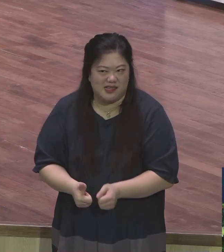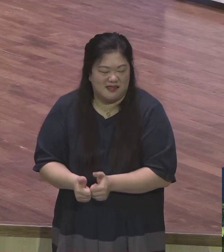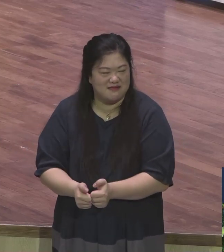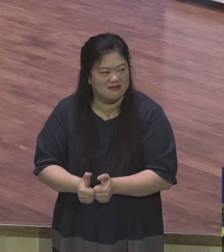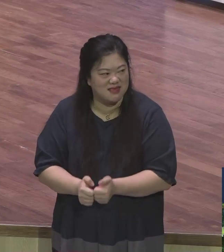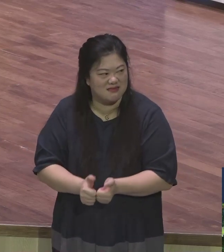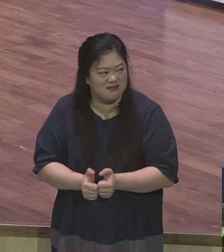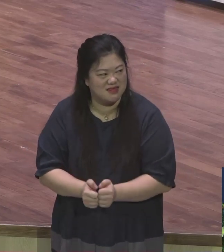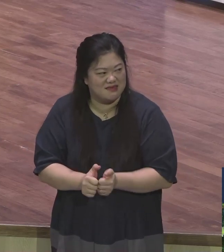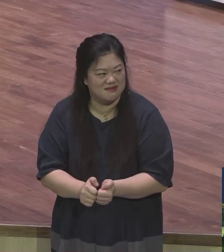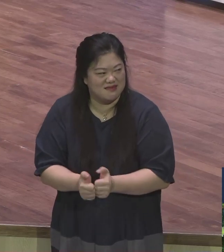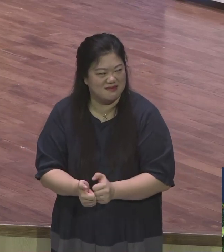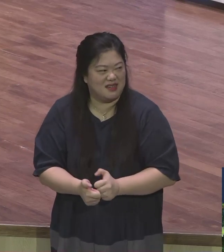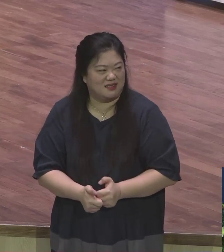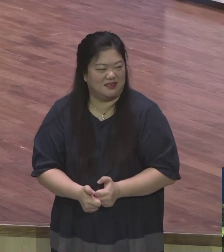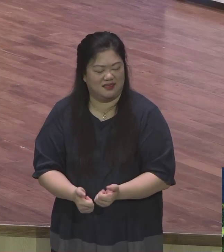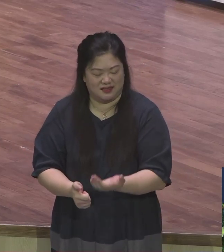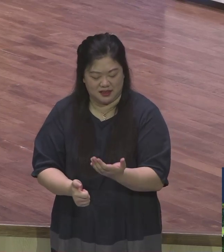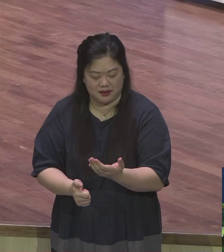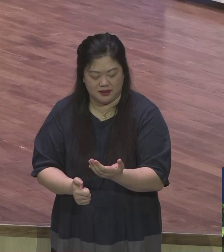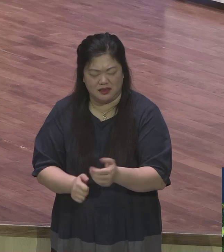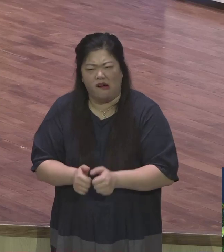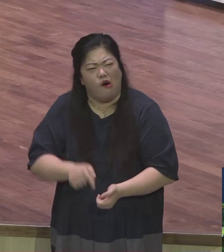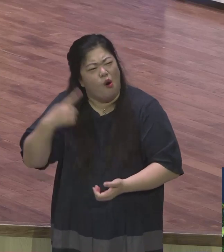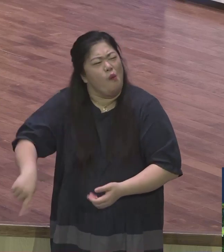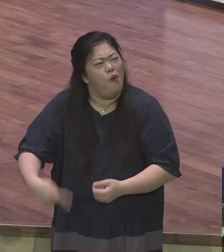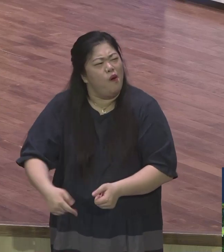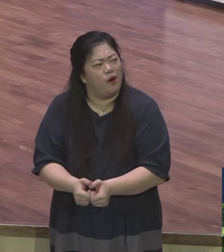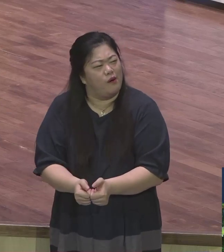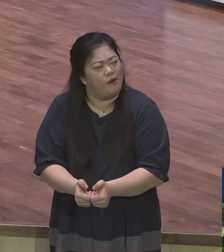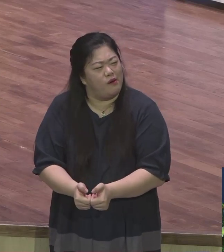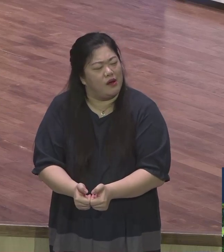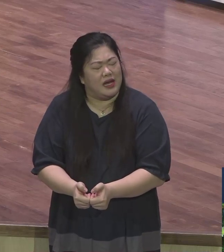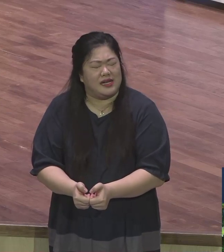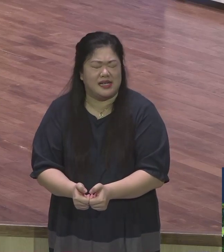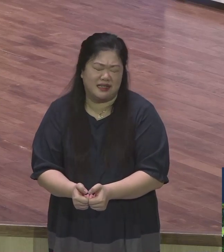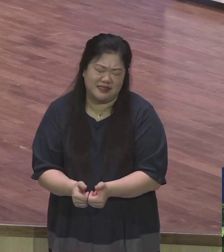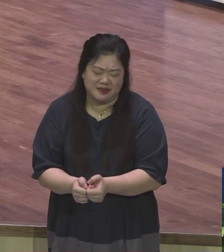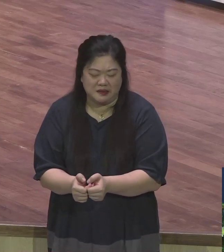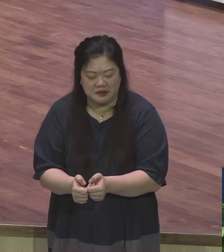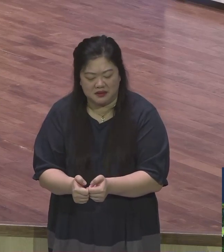억지로 쓰면 생각날 거예요. 하나님 생각나게 해주실 거예요.